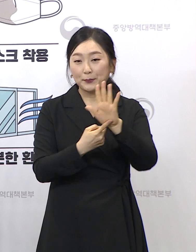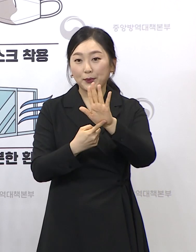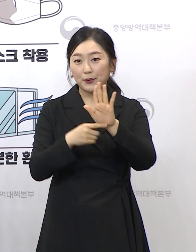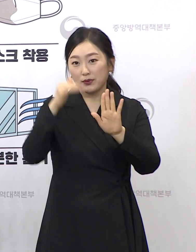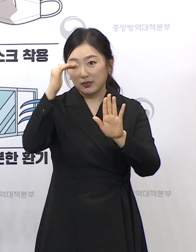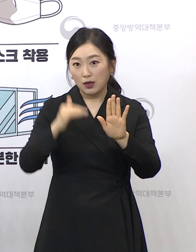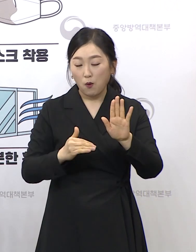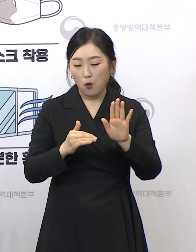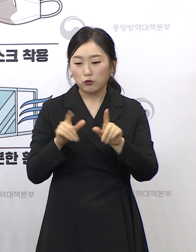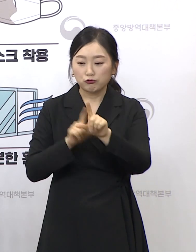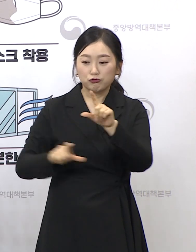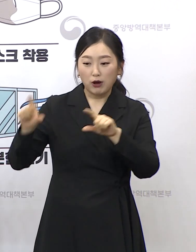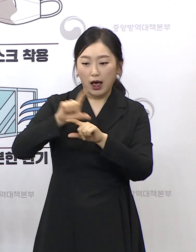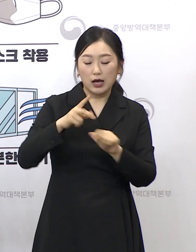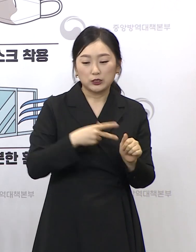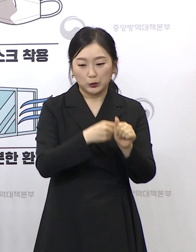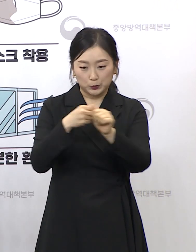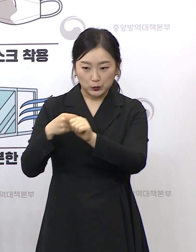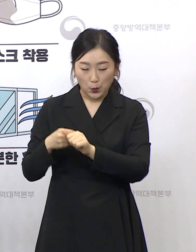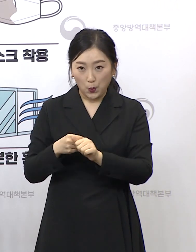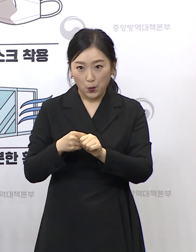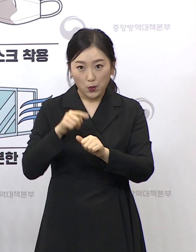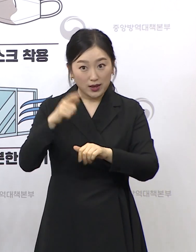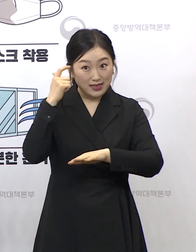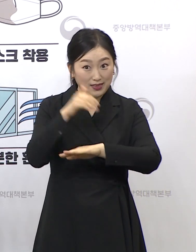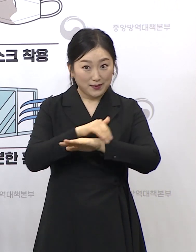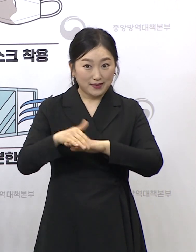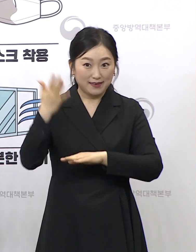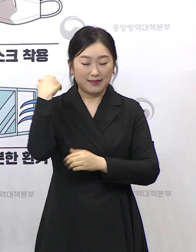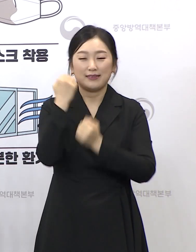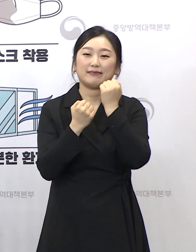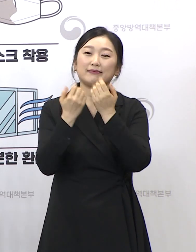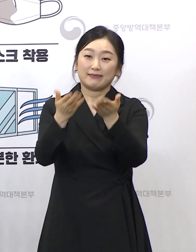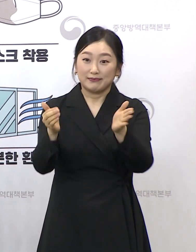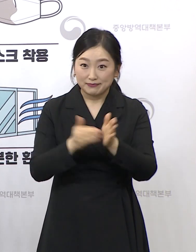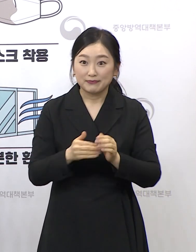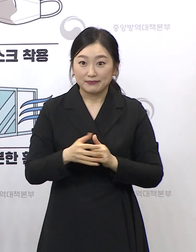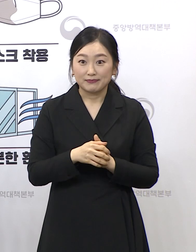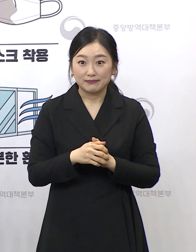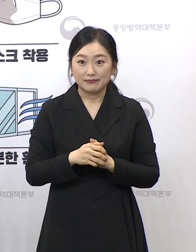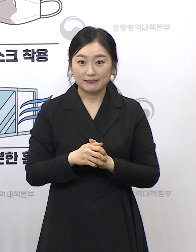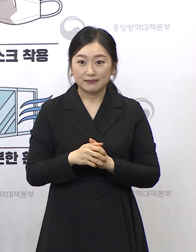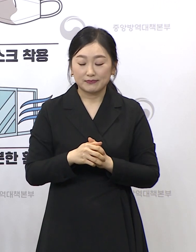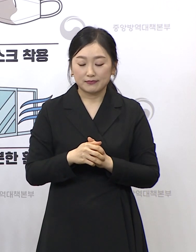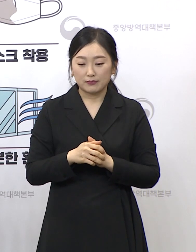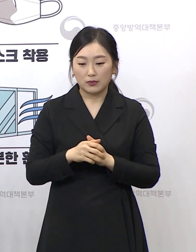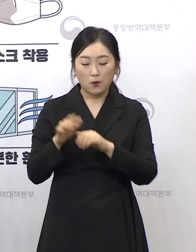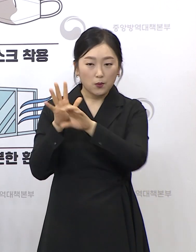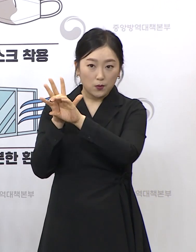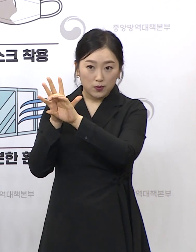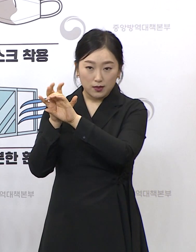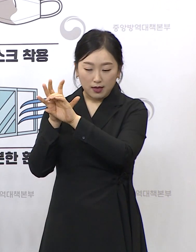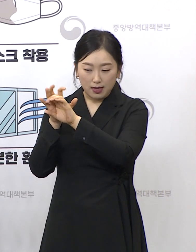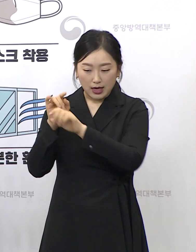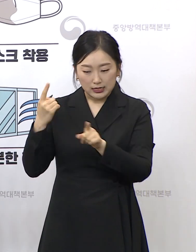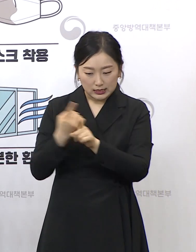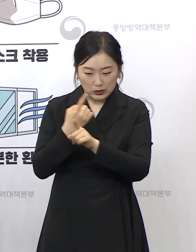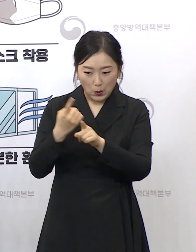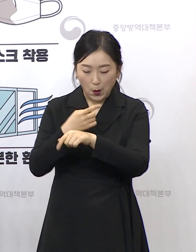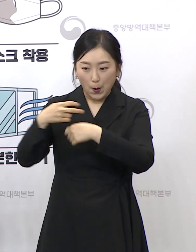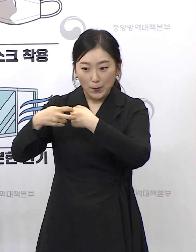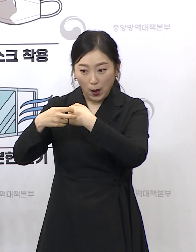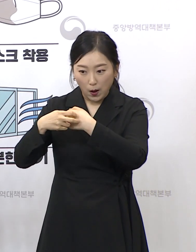내용에서 추가 접종 시행 계획에 대해서 이미 말씀을 드렸었습니다. 이에 따라서 코로나19 치료병원